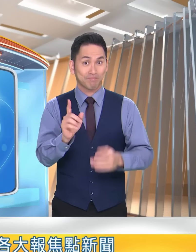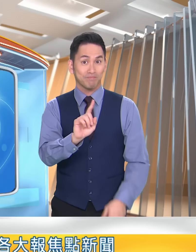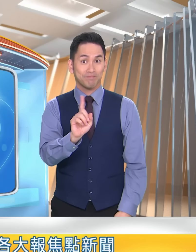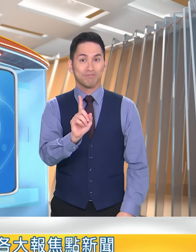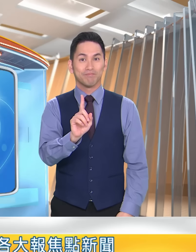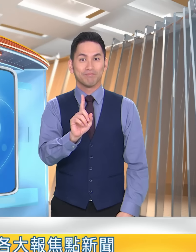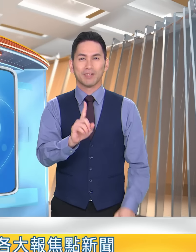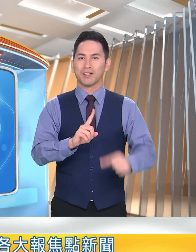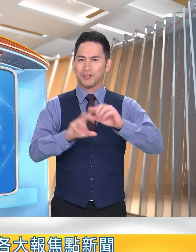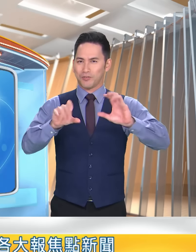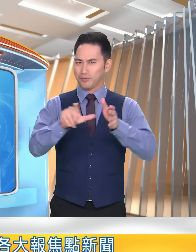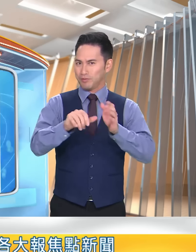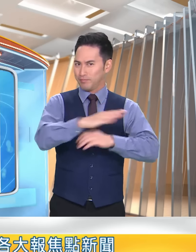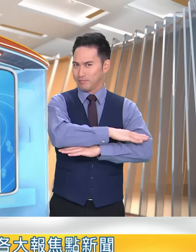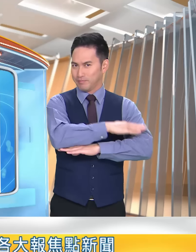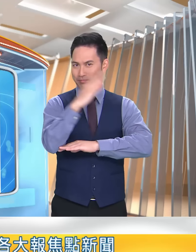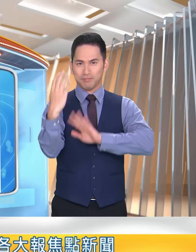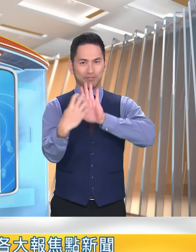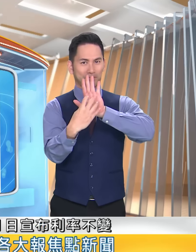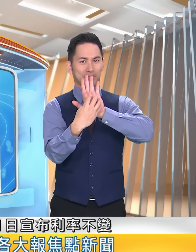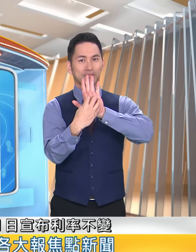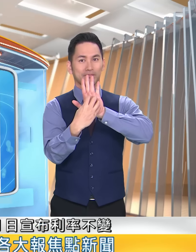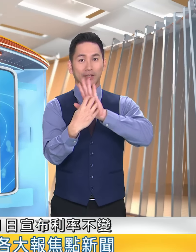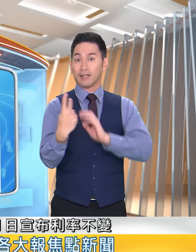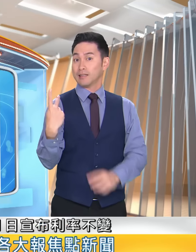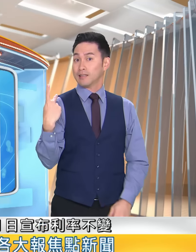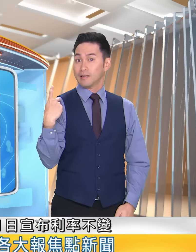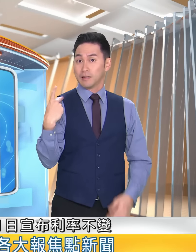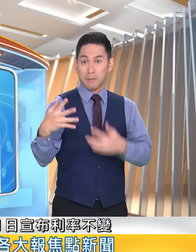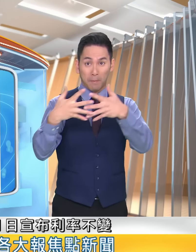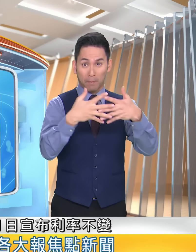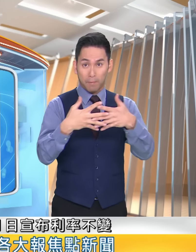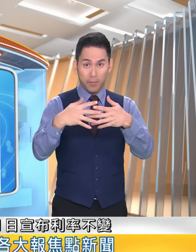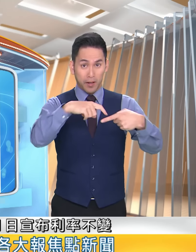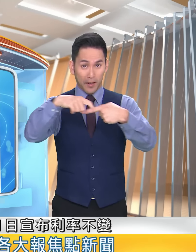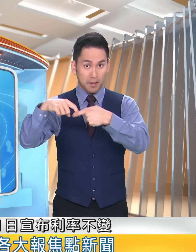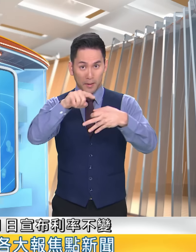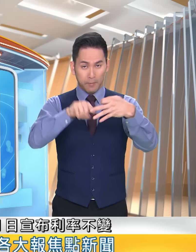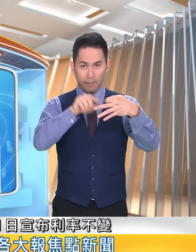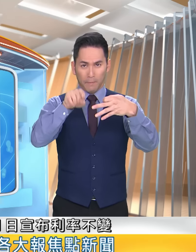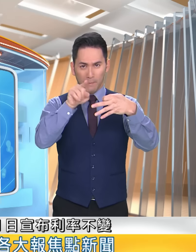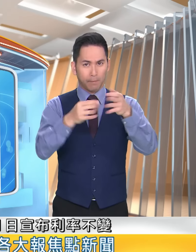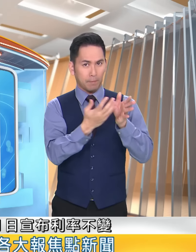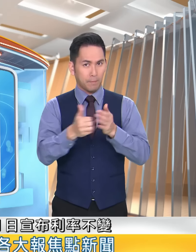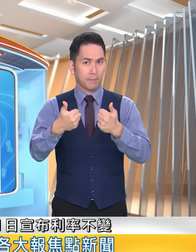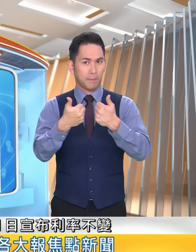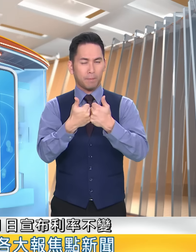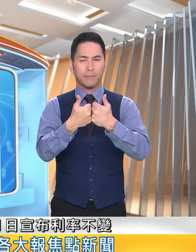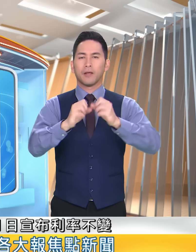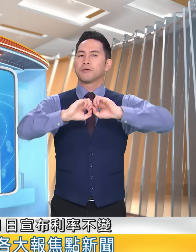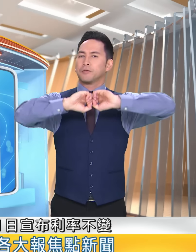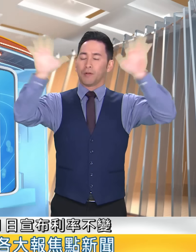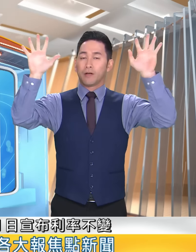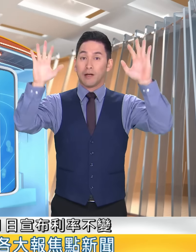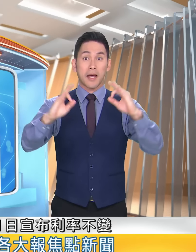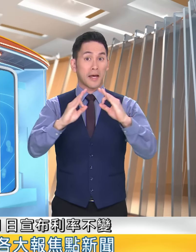《中国时报》是美国联准会1月31日宣布 利率不变。联准会